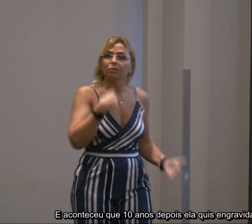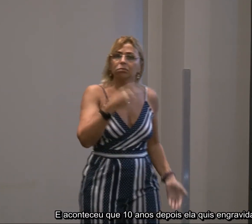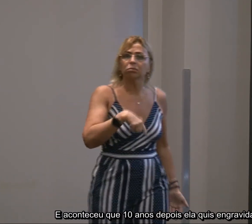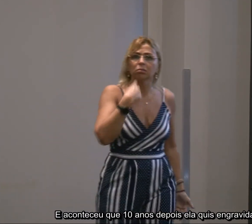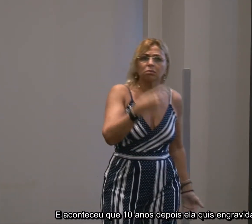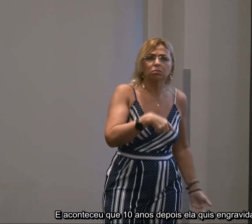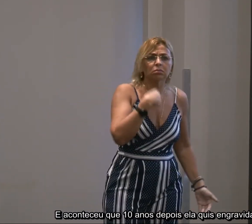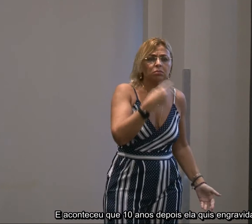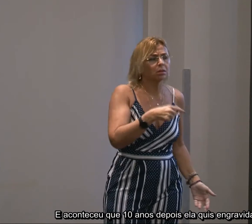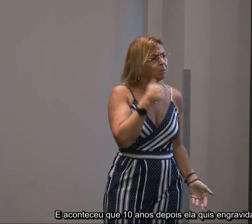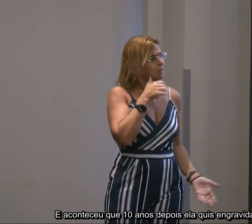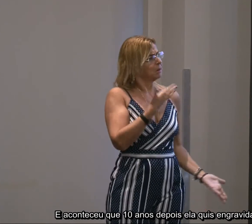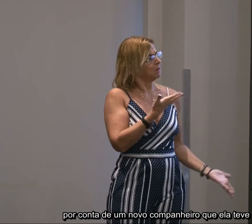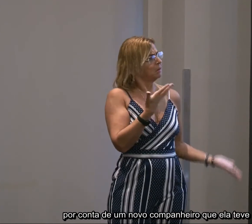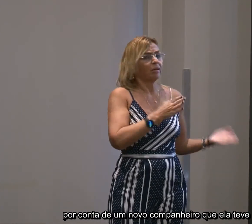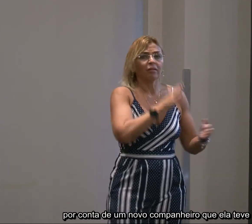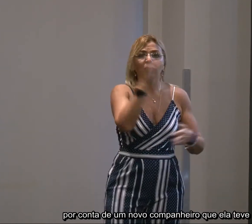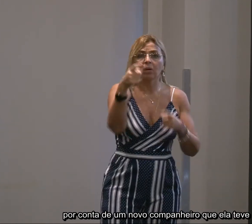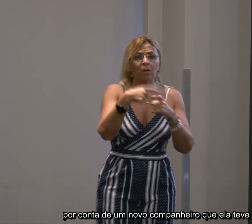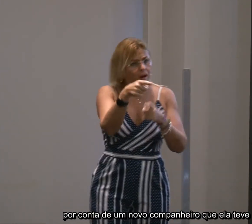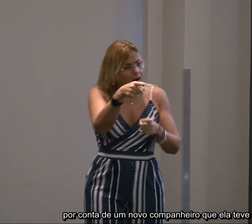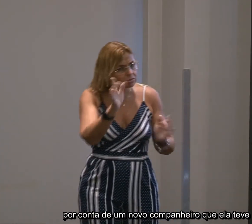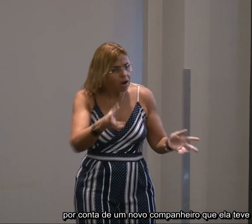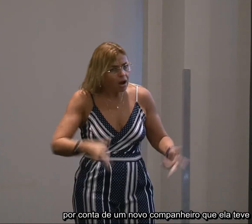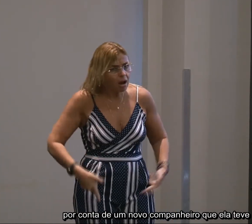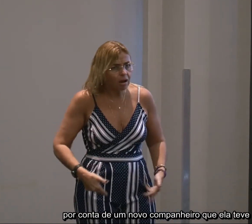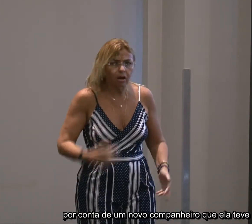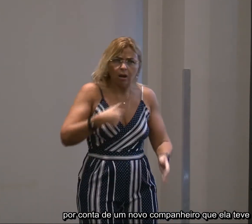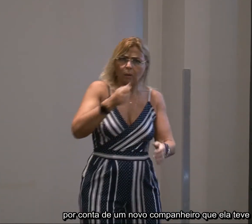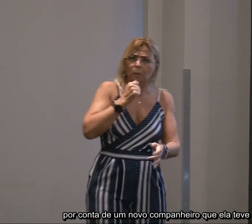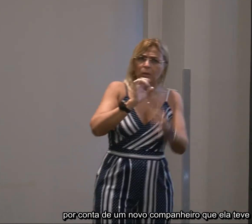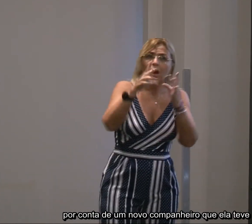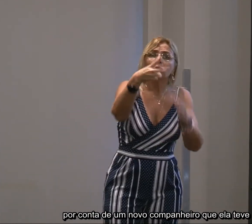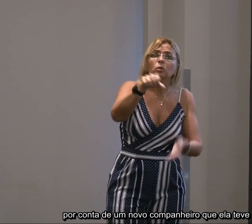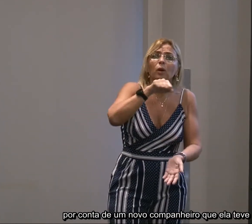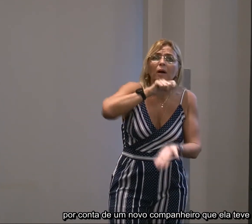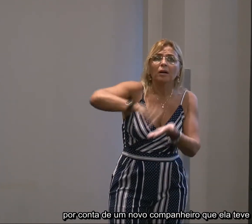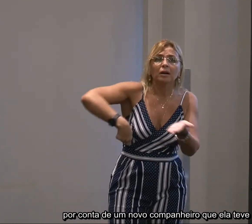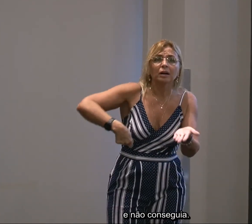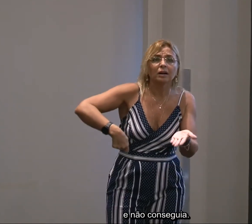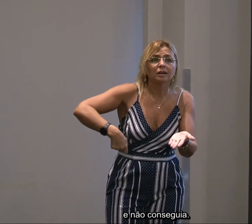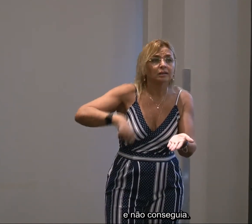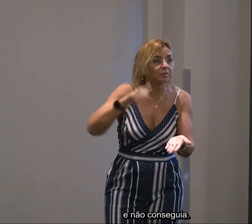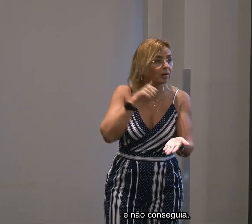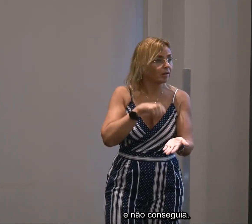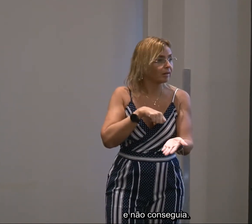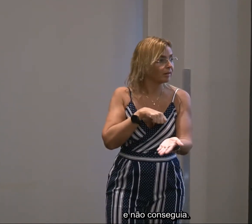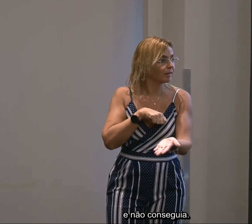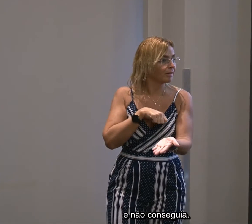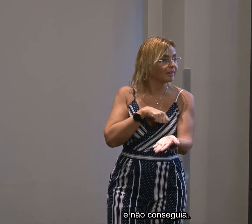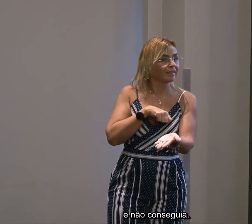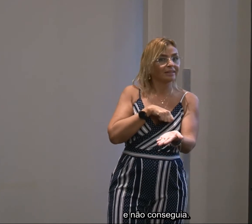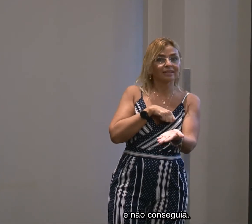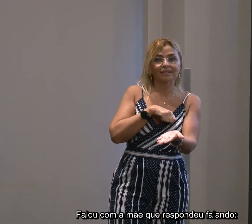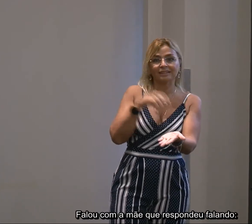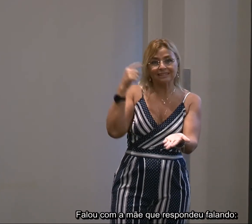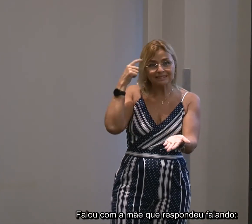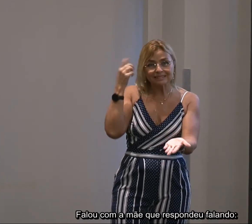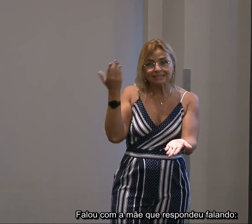quis engravidar por conta de um novo companheiro que ela teve, e aí ela não conseguia, foi falar para a mãe, e a mãe falou assim,